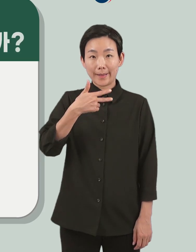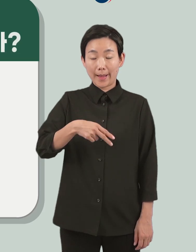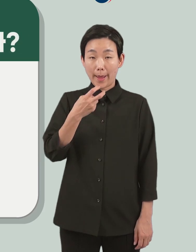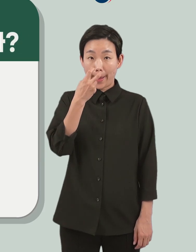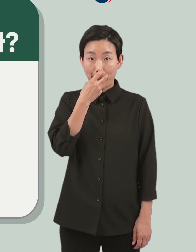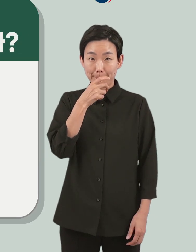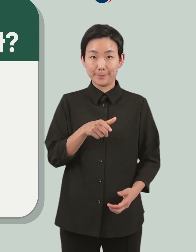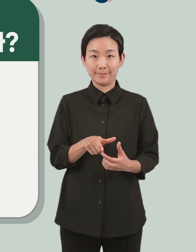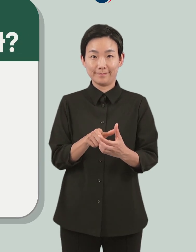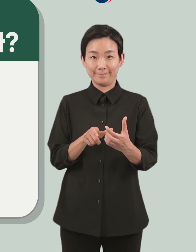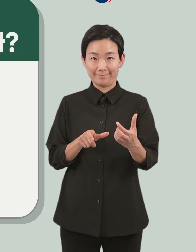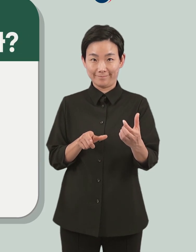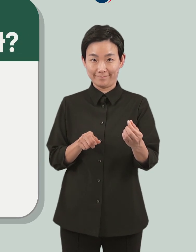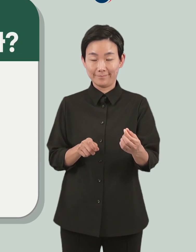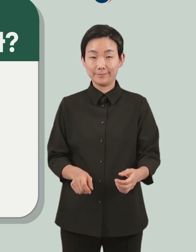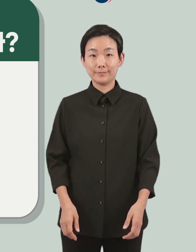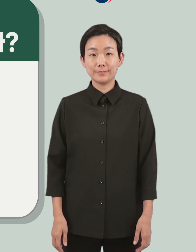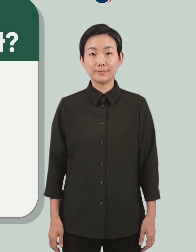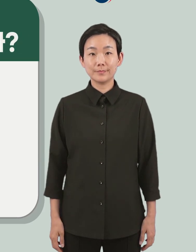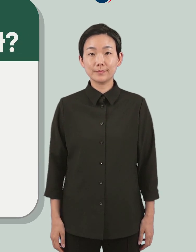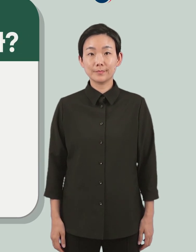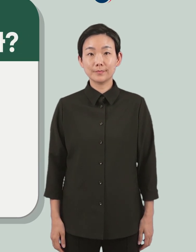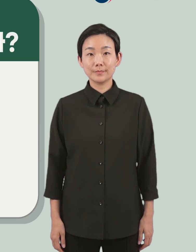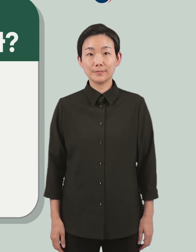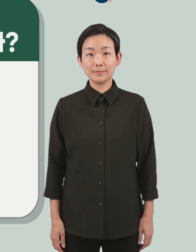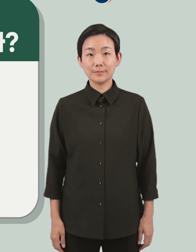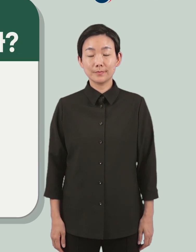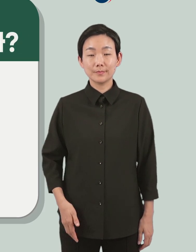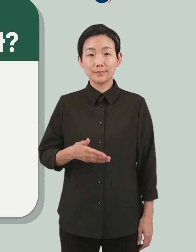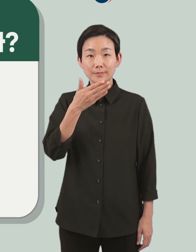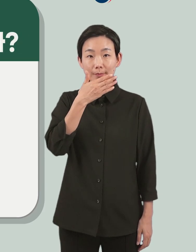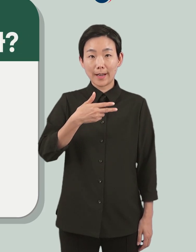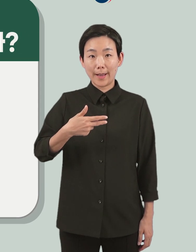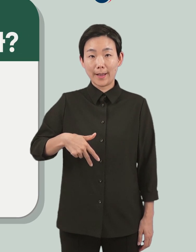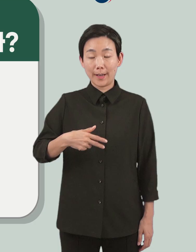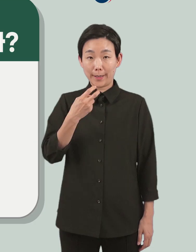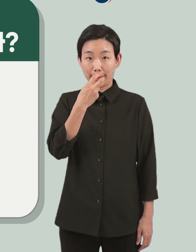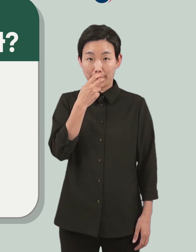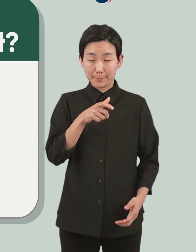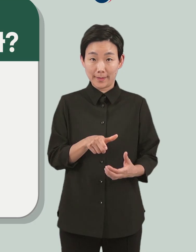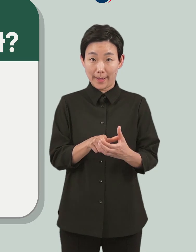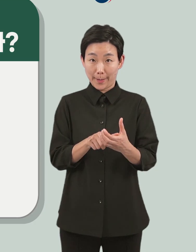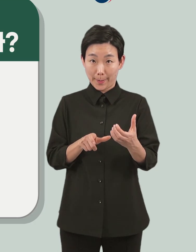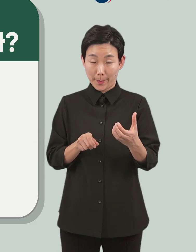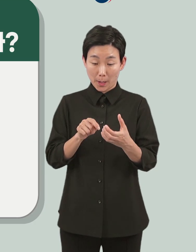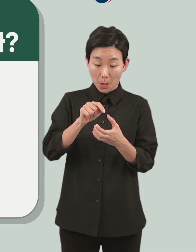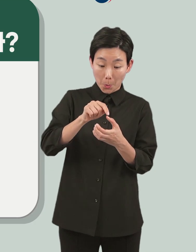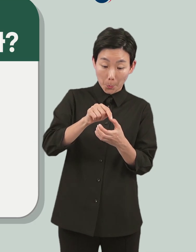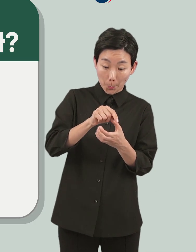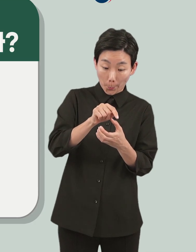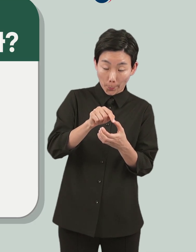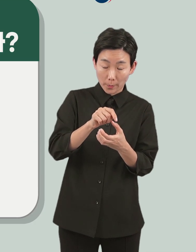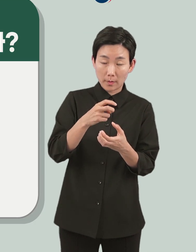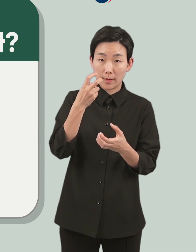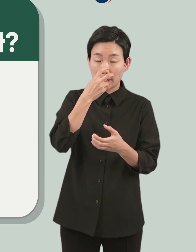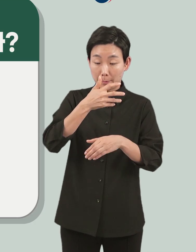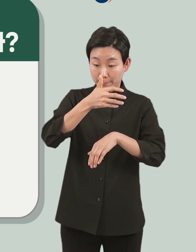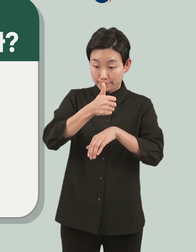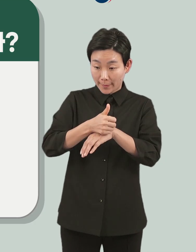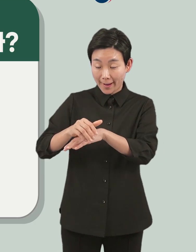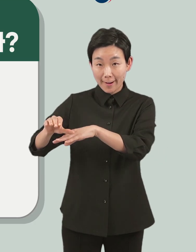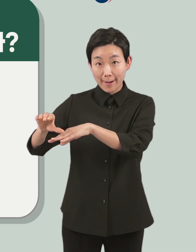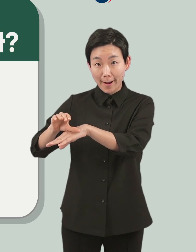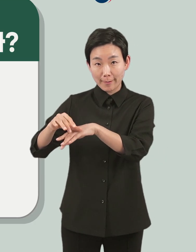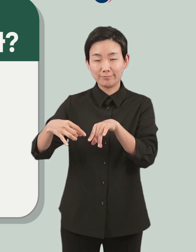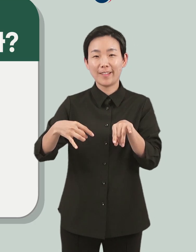개인용 혈당 측정기. 측정기 윗면에는 측정 결과를 다운로드할 때 사용하는 통신 포트가 있습니다.